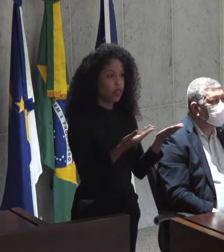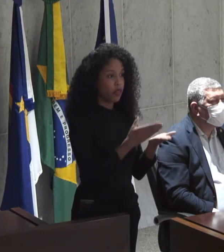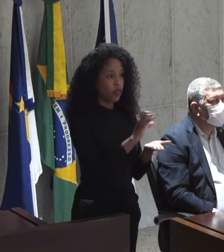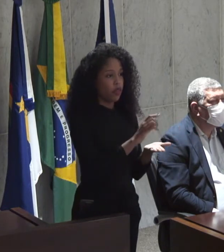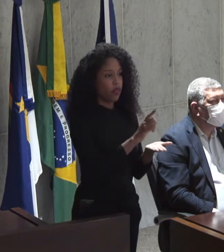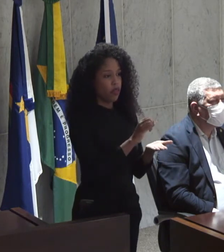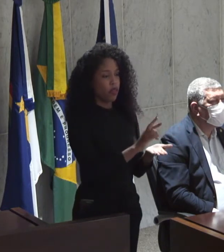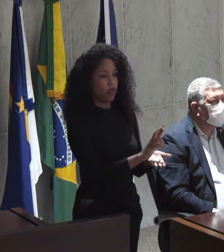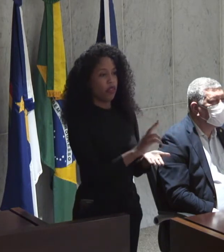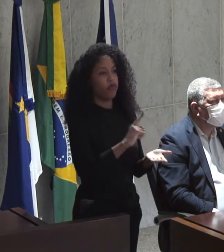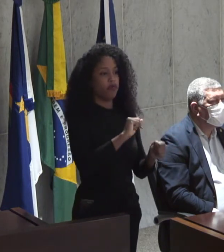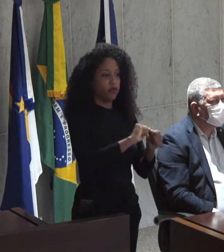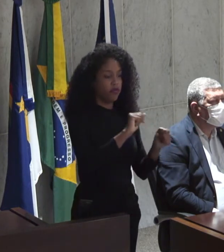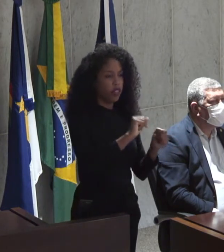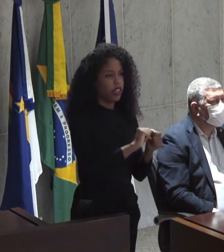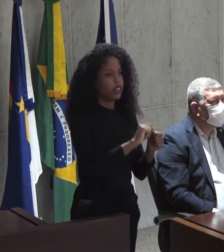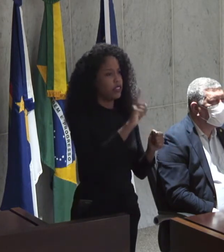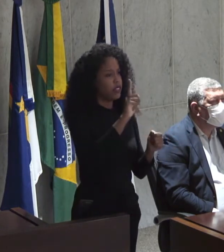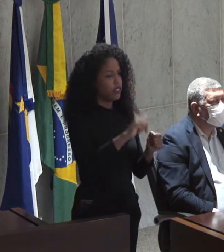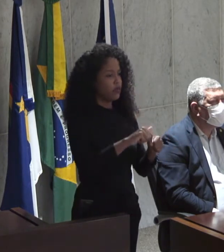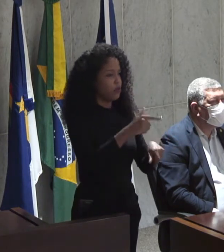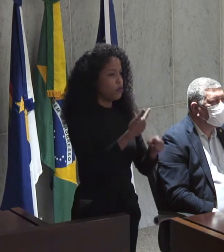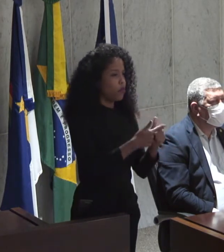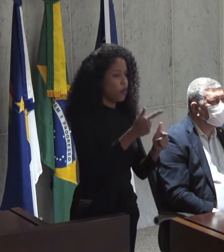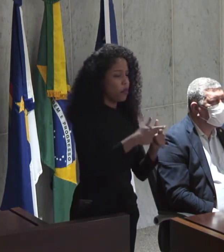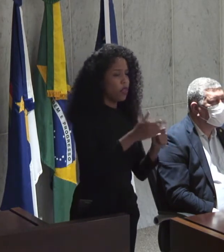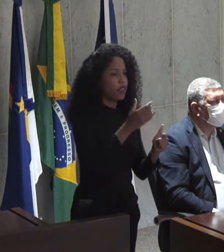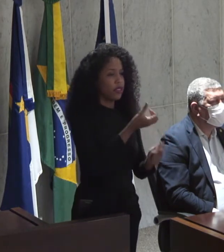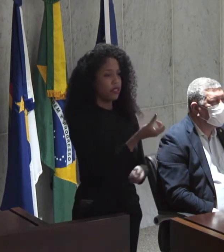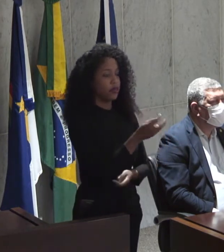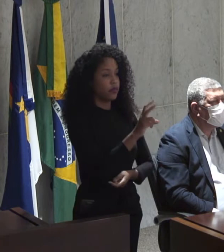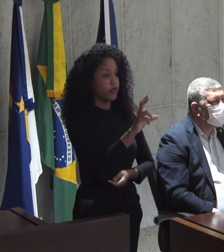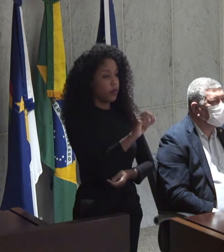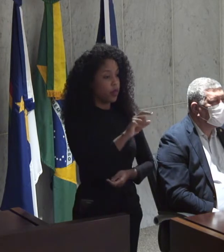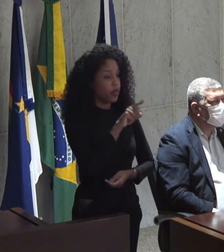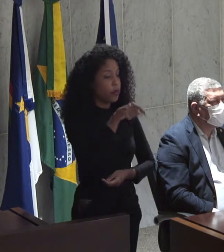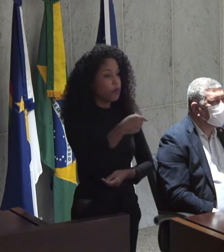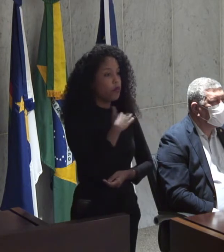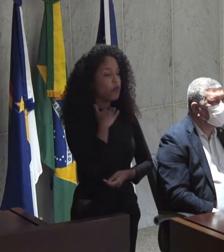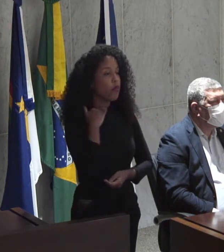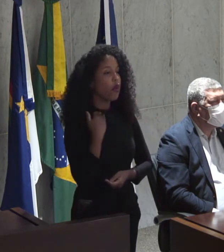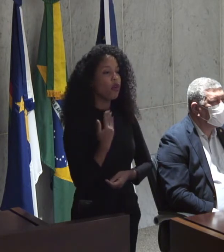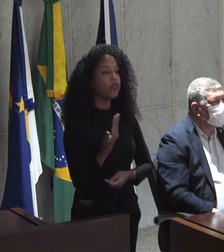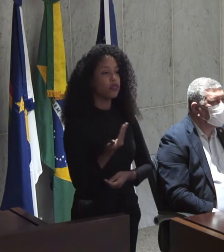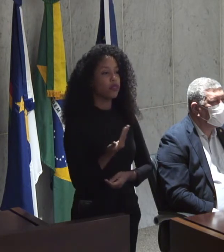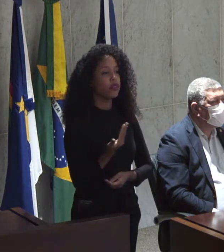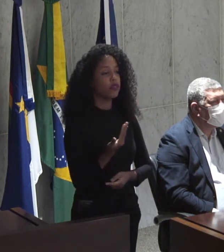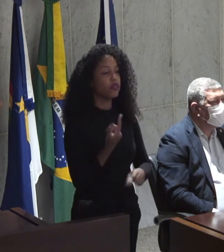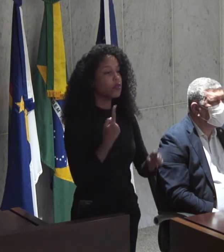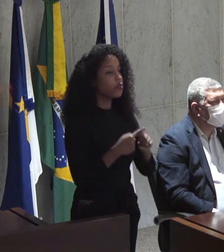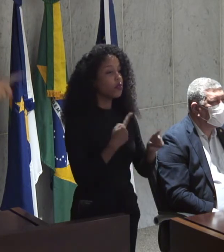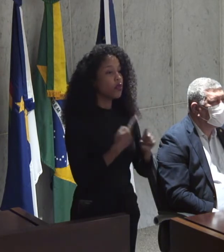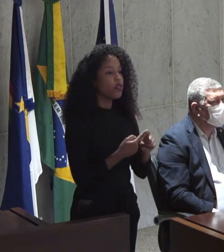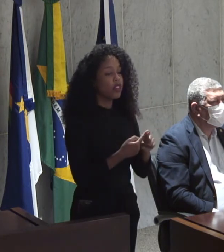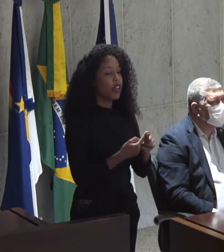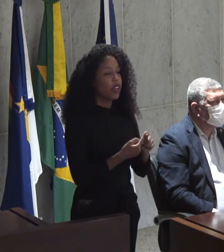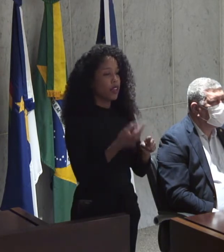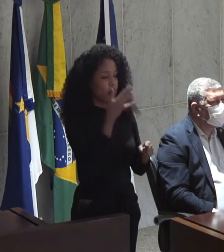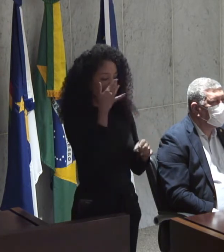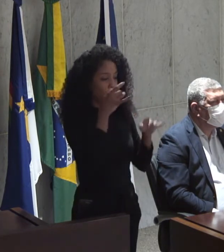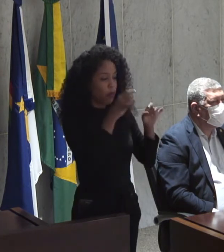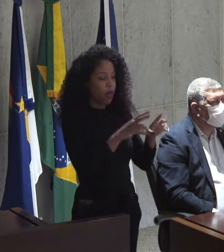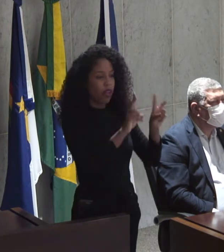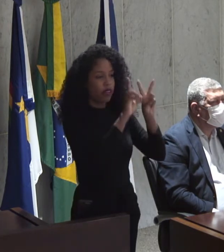nossa nação, a miséria, mais de 650 mil mortos, porque ele não foi negligente em